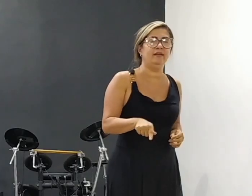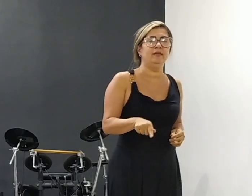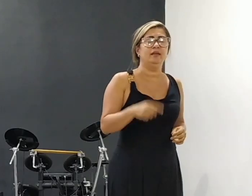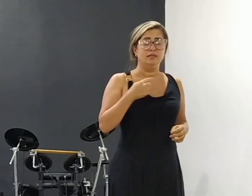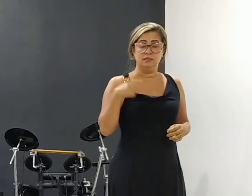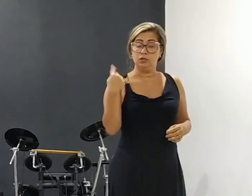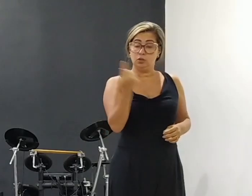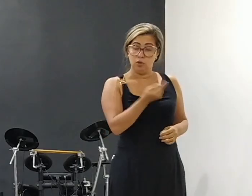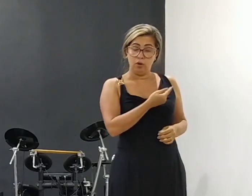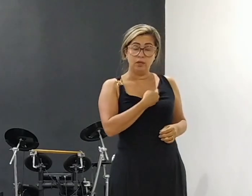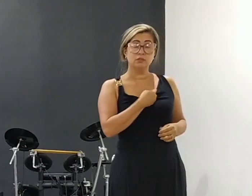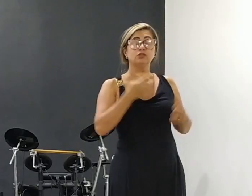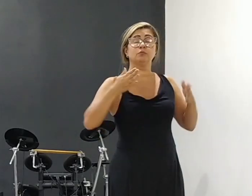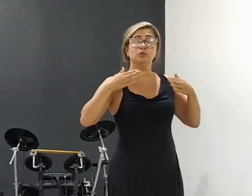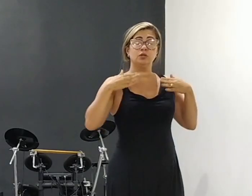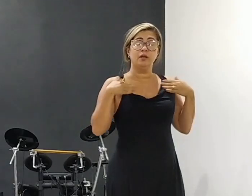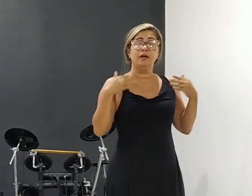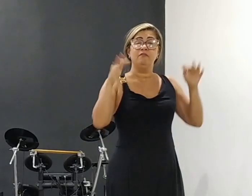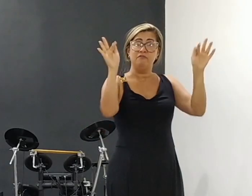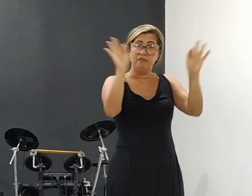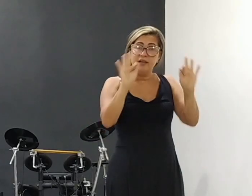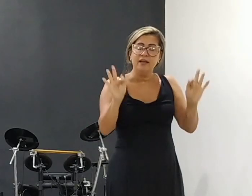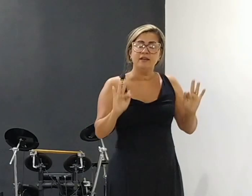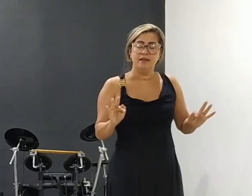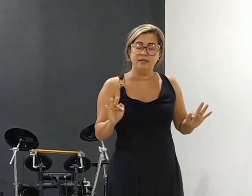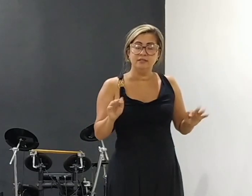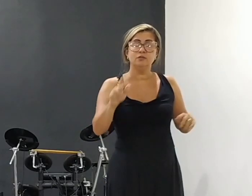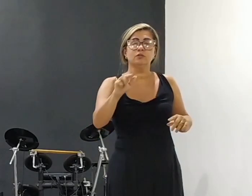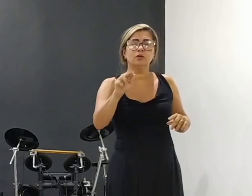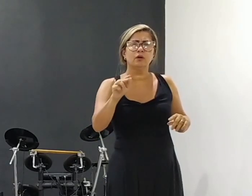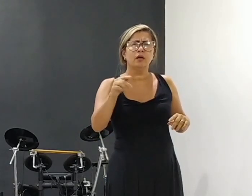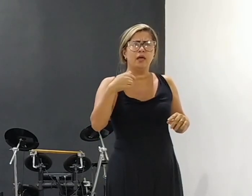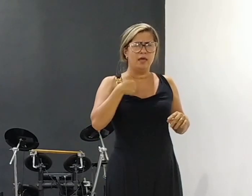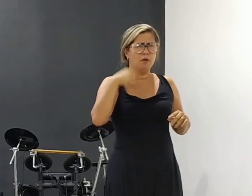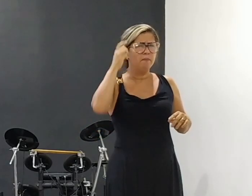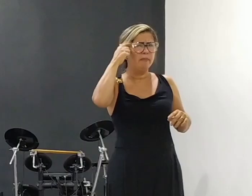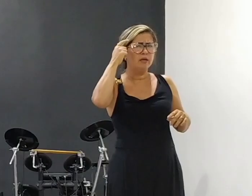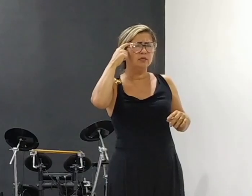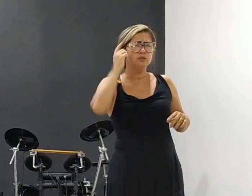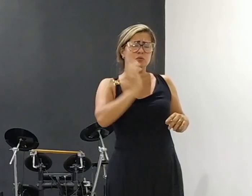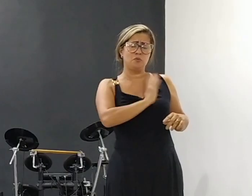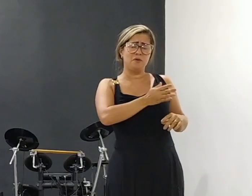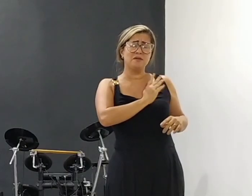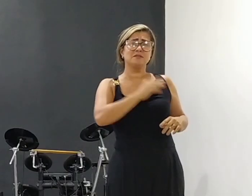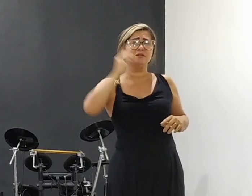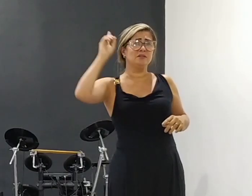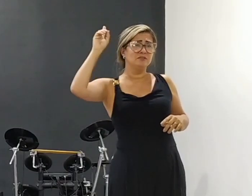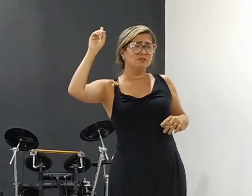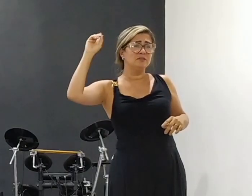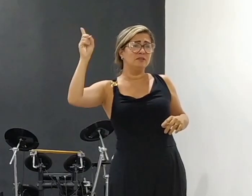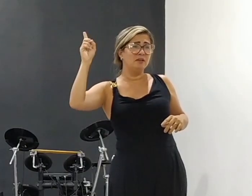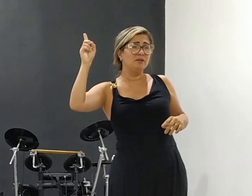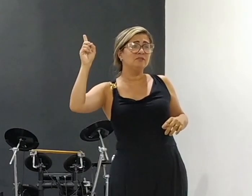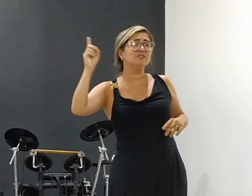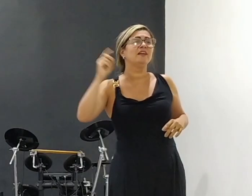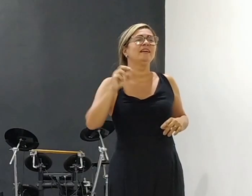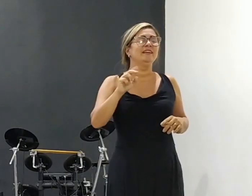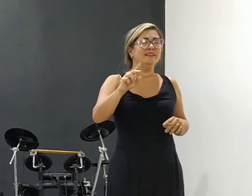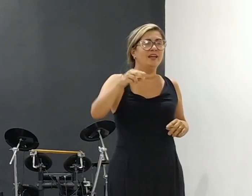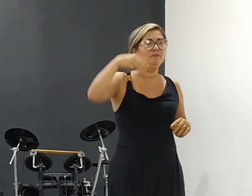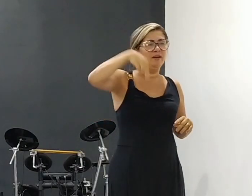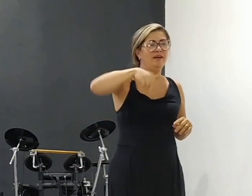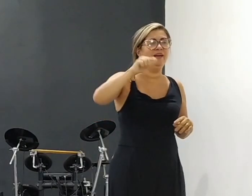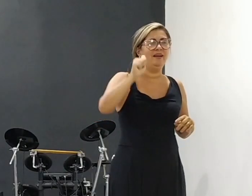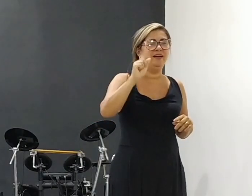nós estamos felizes com os irmãos aqui, eu imagino o coração de Deus e o coração da nossa irmã Nádia, que deve estar